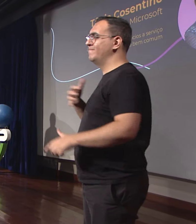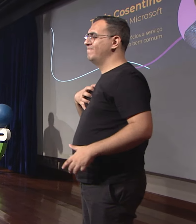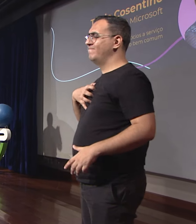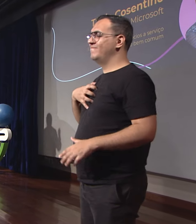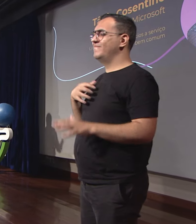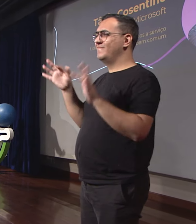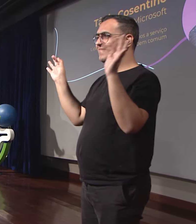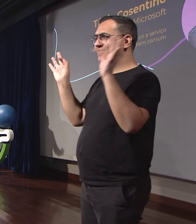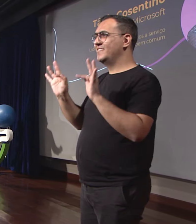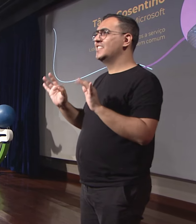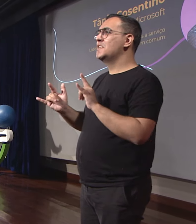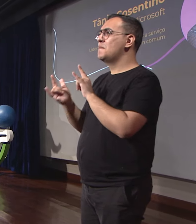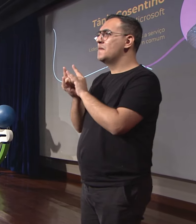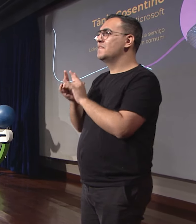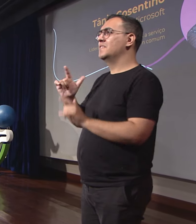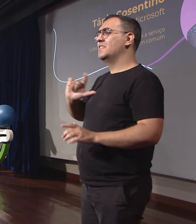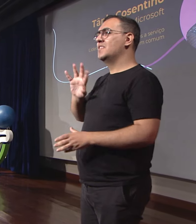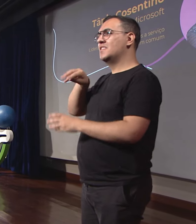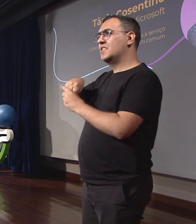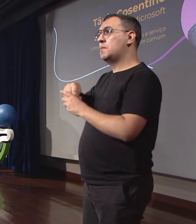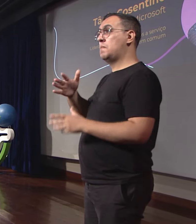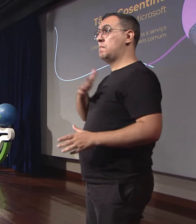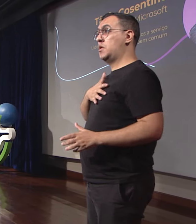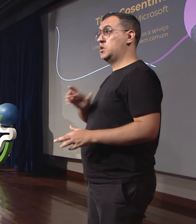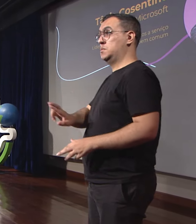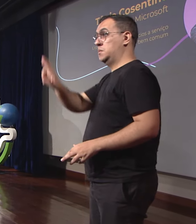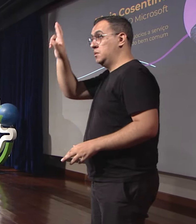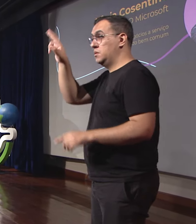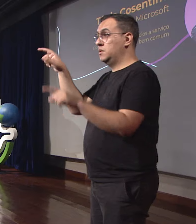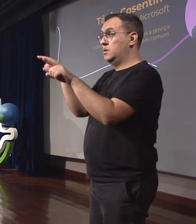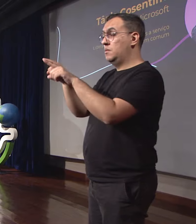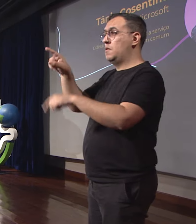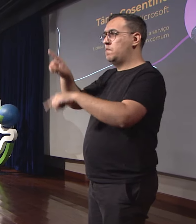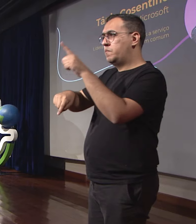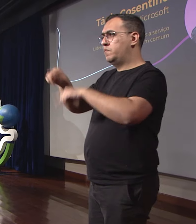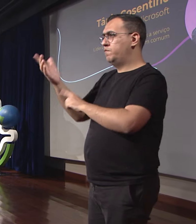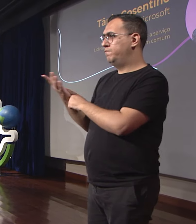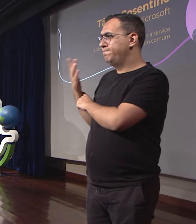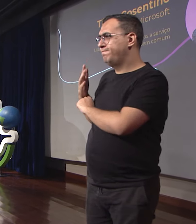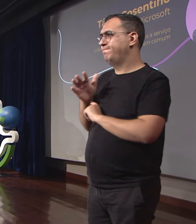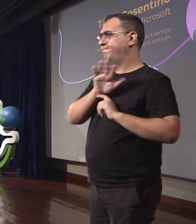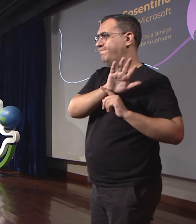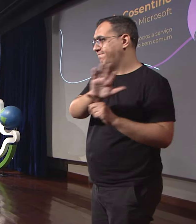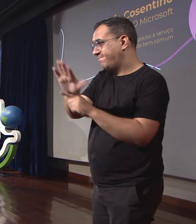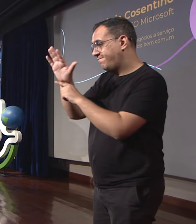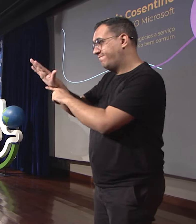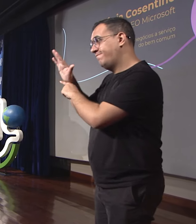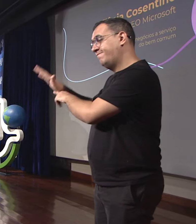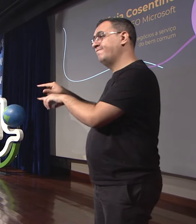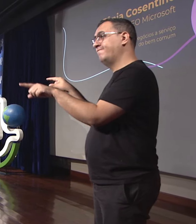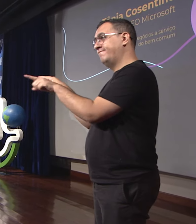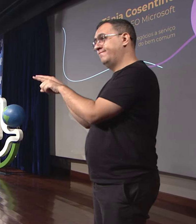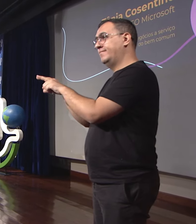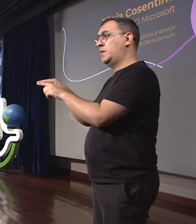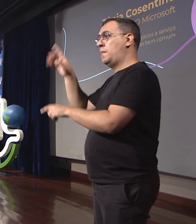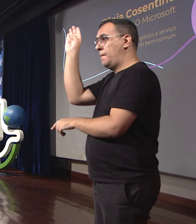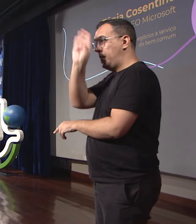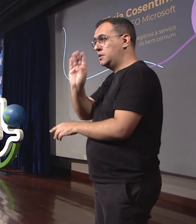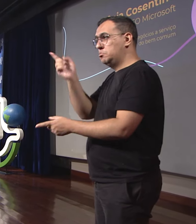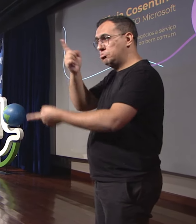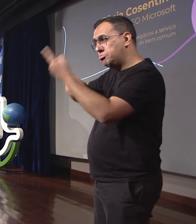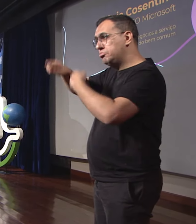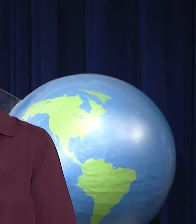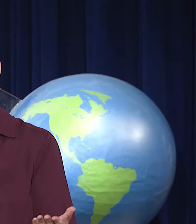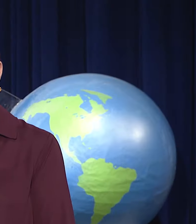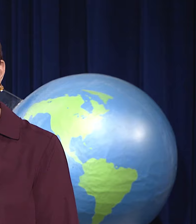Microsoft, entendendo o meu papel como líder e tendo ferramentas tão poderosas para ajudar o Brasil se tornar uma potência numa economia de